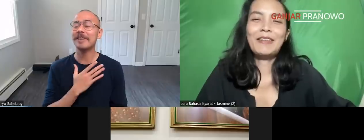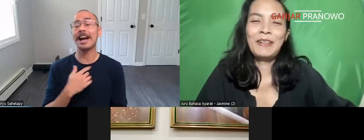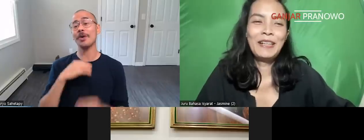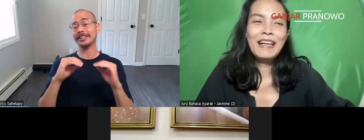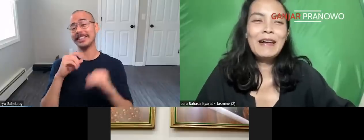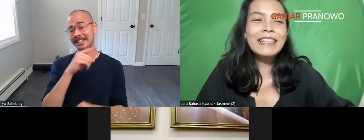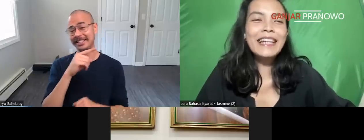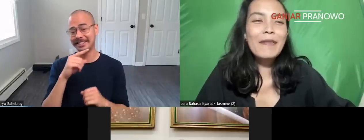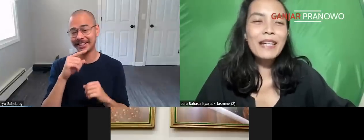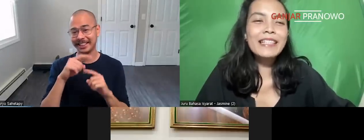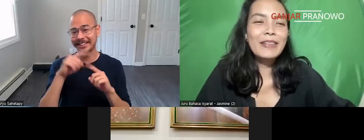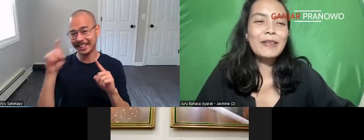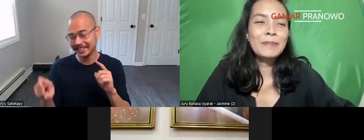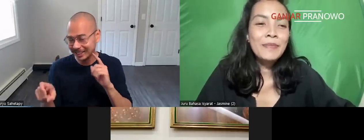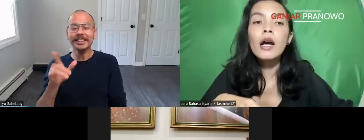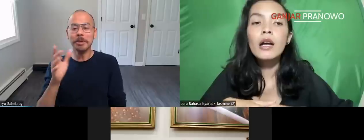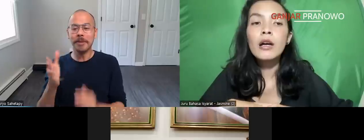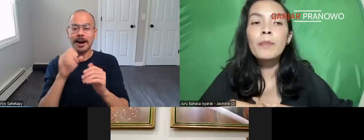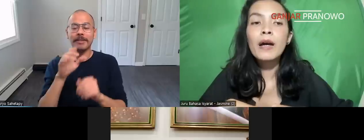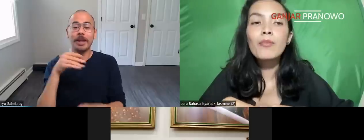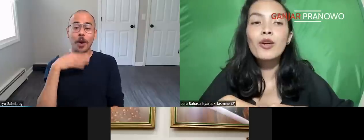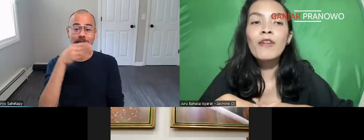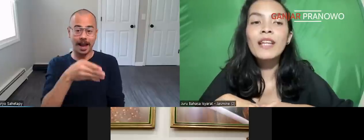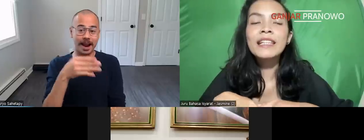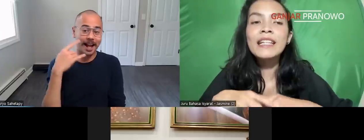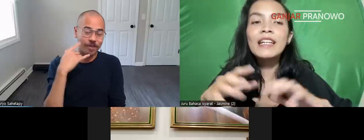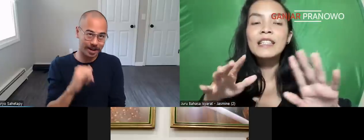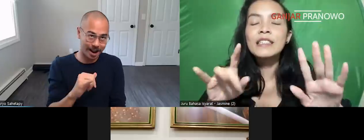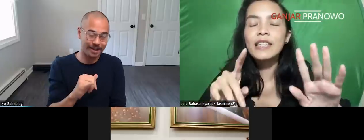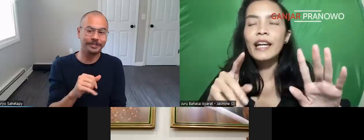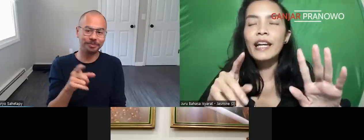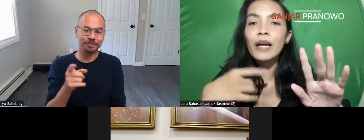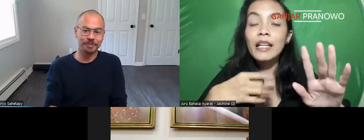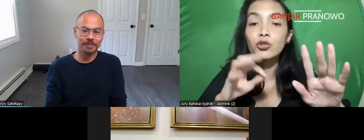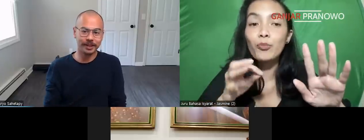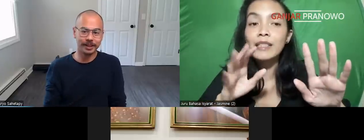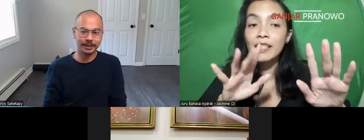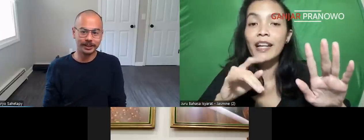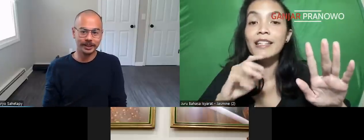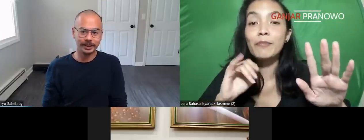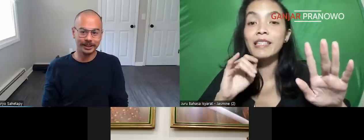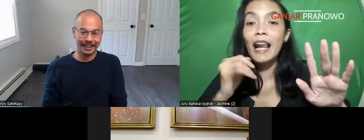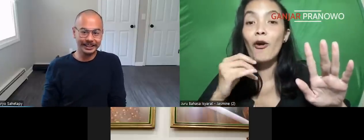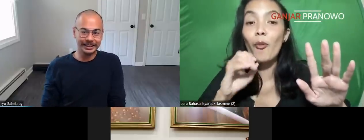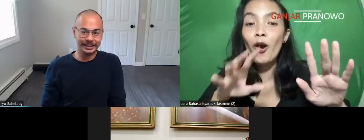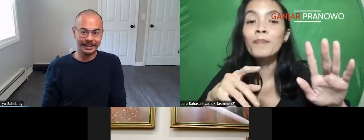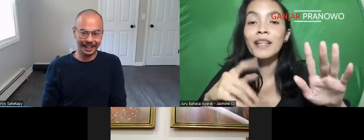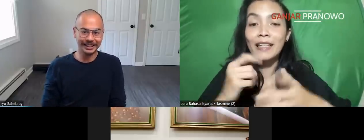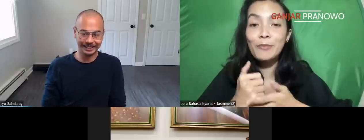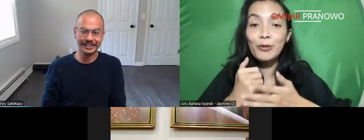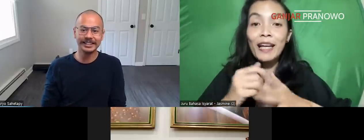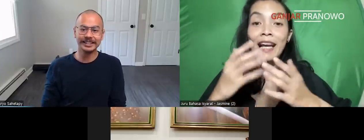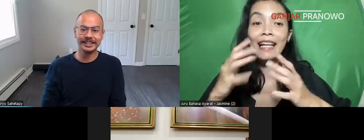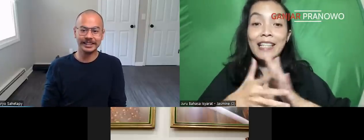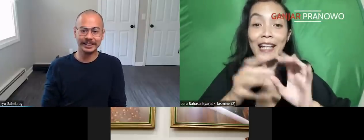Pak jadi kayak miris Gitu Ee Pak Mohon maaf tadi ee Saya sempat Jur bahasa isyaratnya sempat salah ngomong